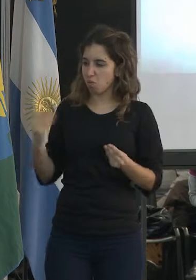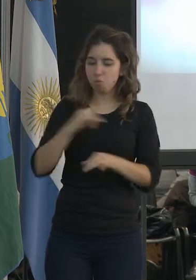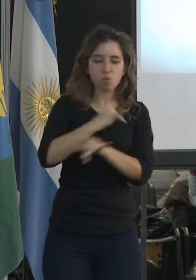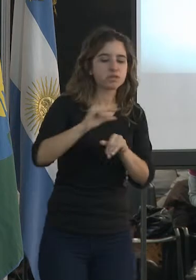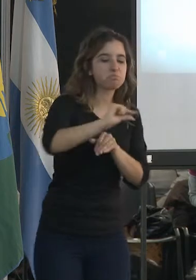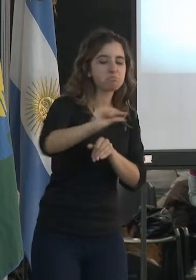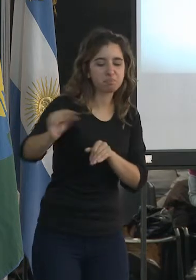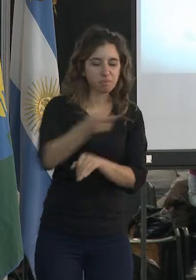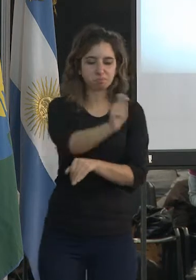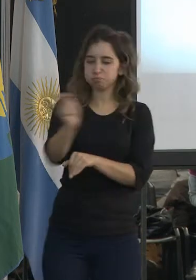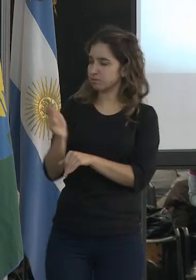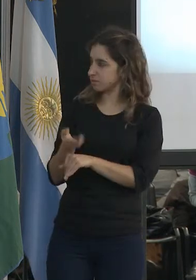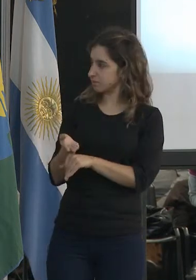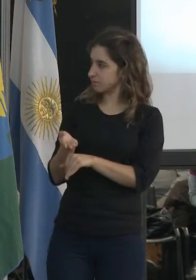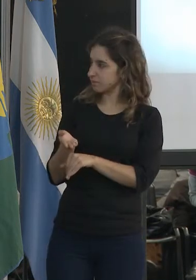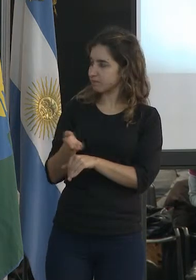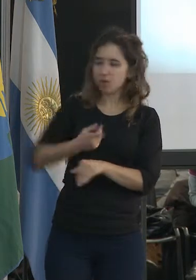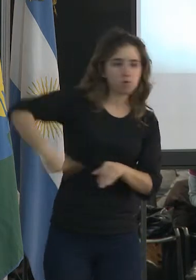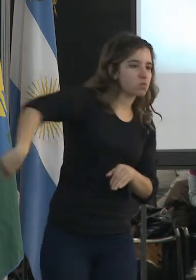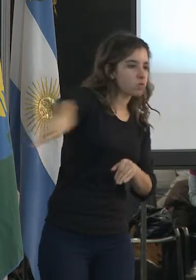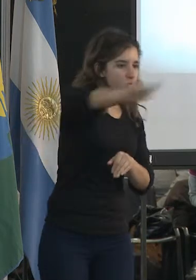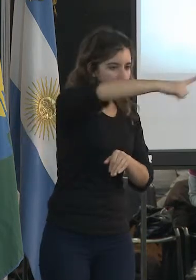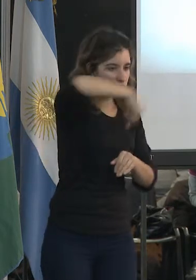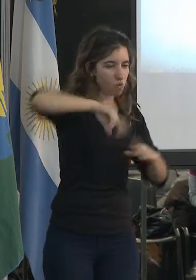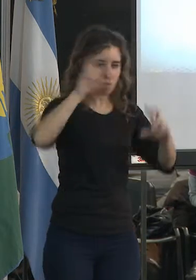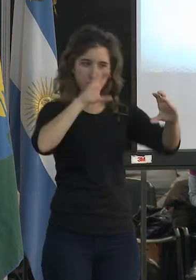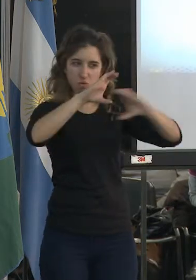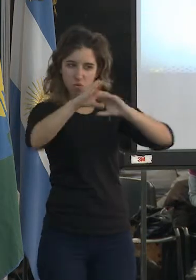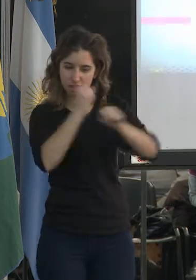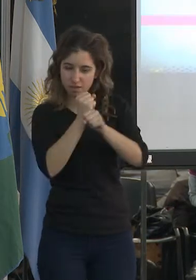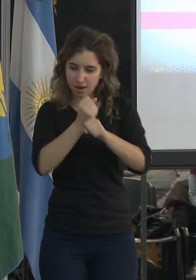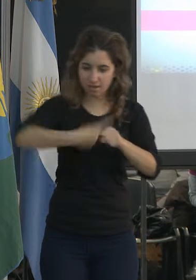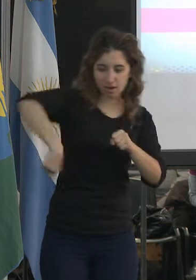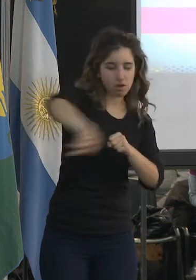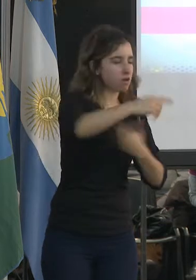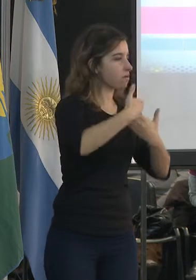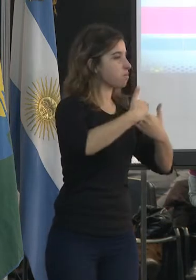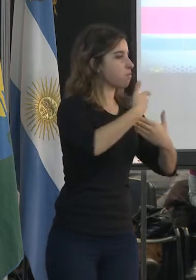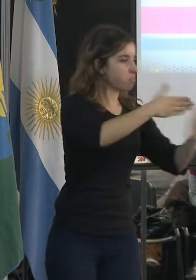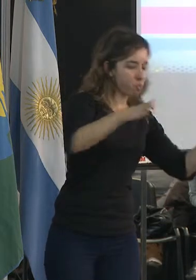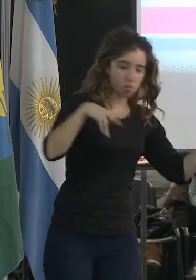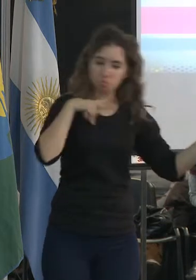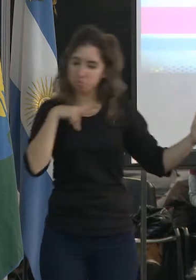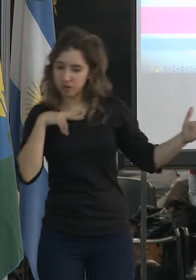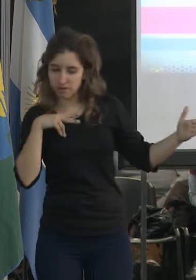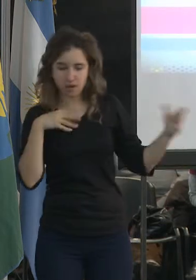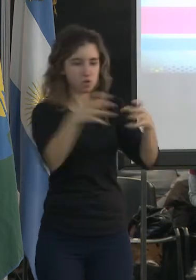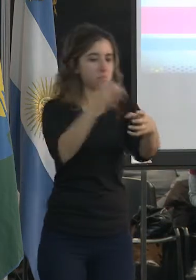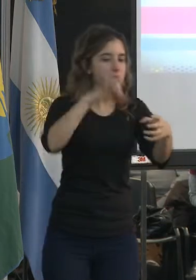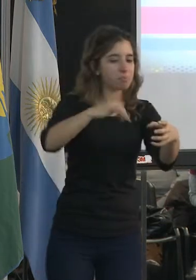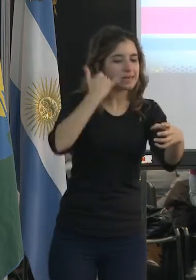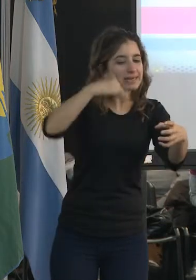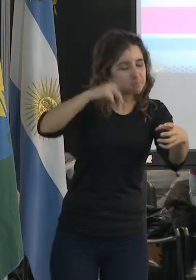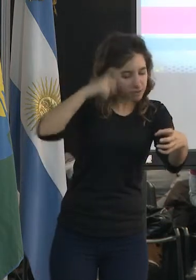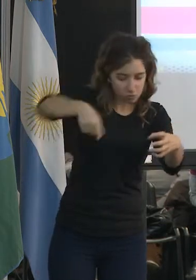demanda a futuro que creo que quienes estamos ligados a la comunicación de alguna manera, desde el Estado, desde el sector privado, desde el tercer sector,